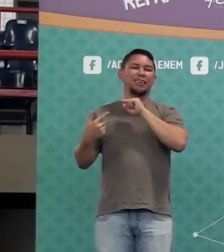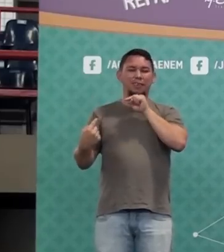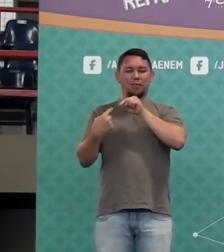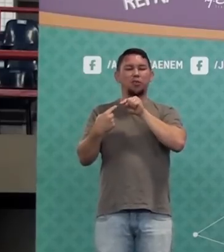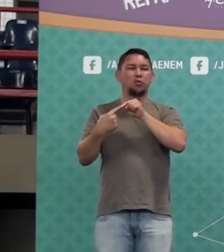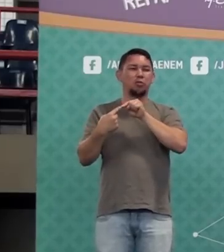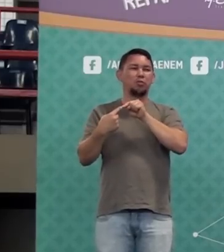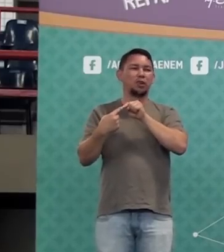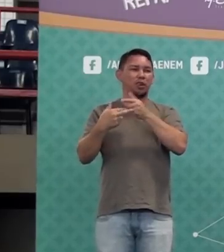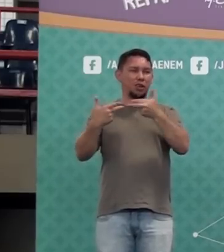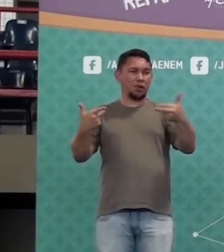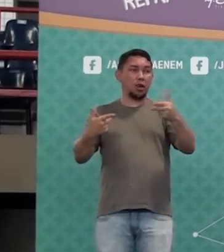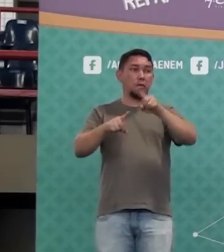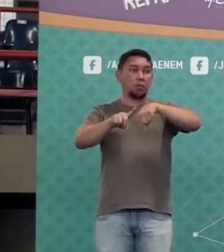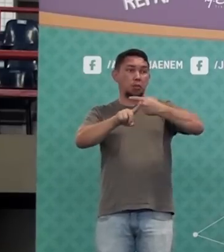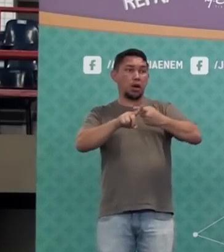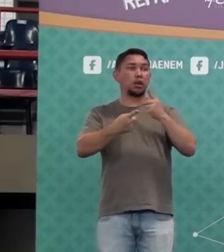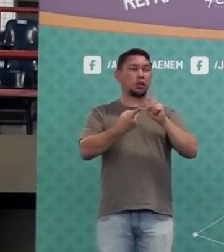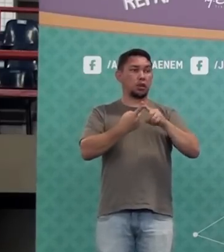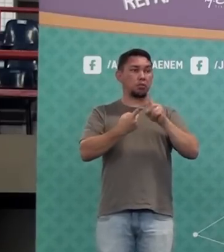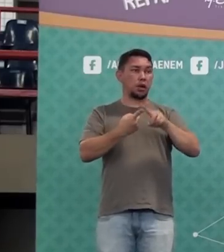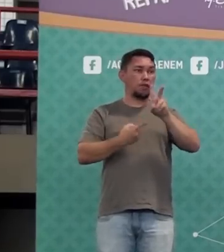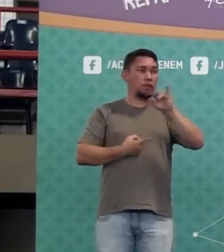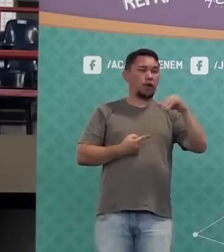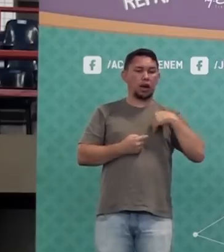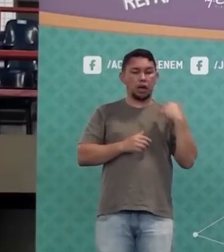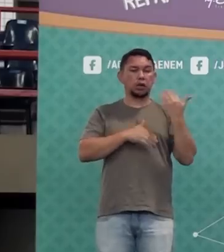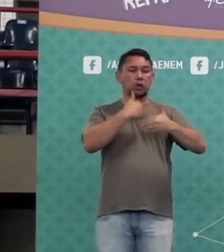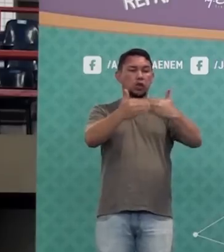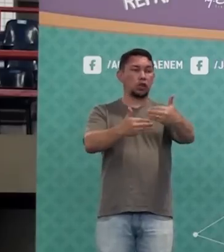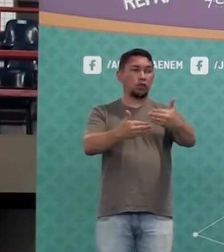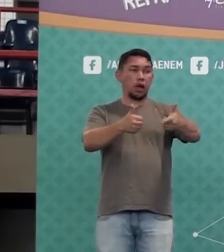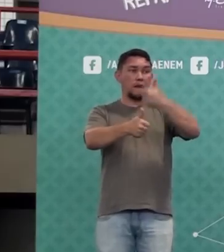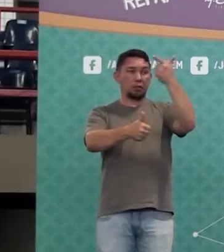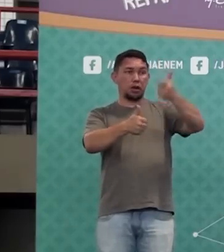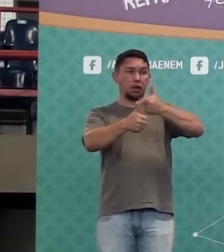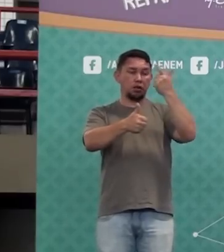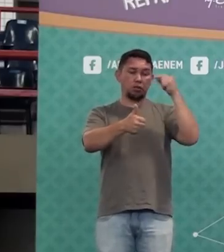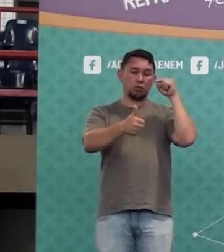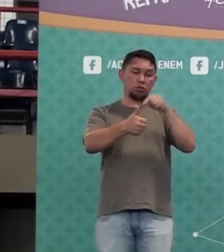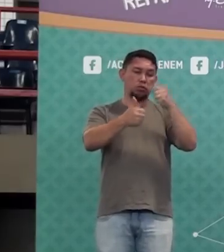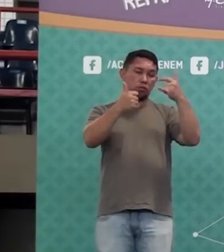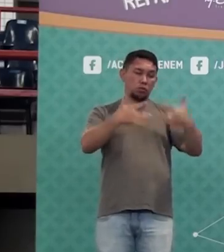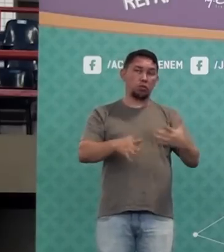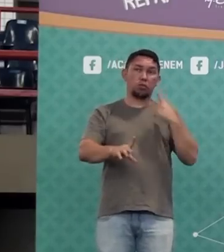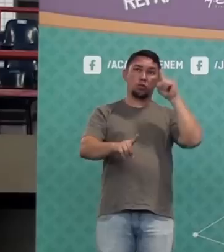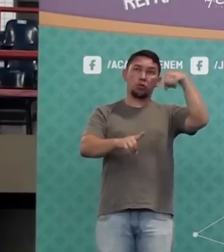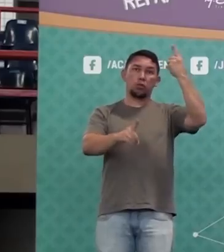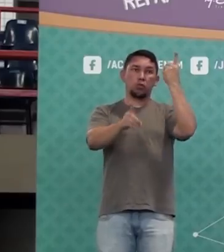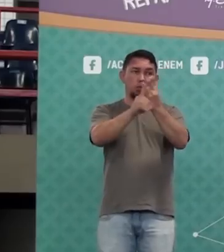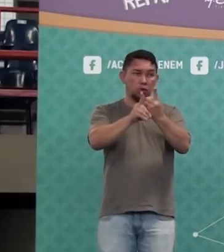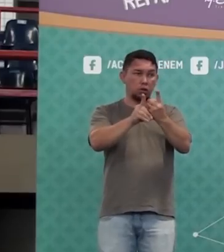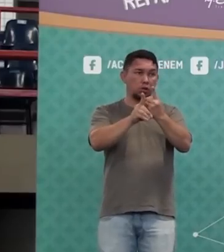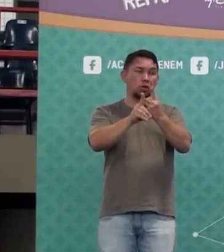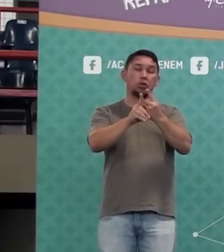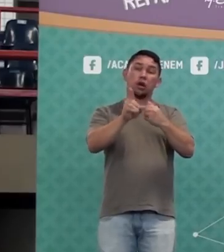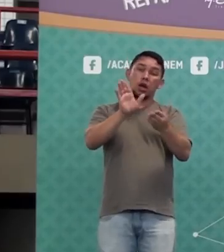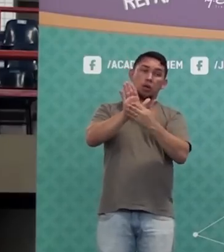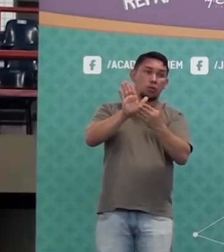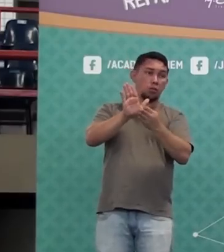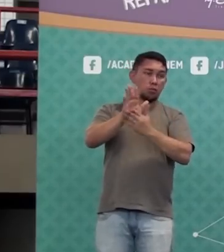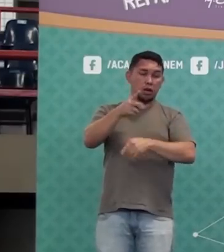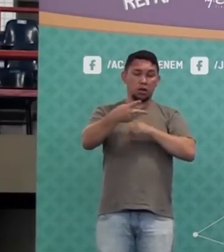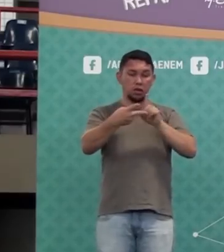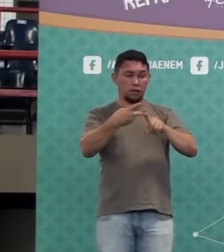com vocês. E a gente vai desenvolver a primeira para trazer no próximo encontro e a segunda proposta da